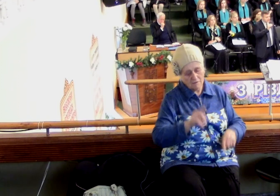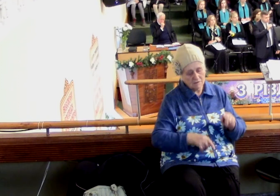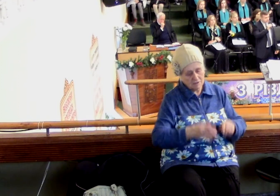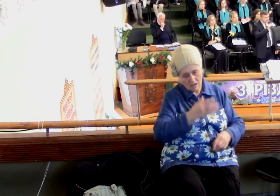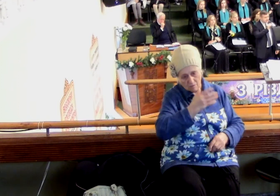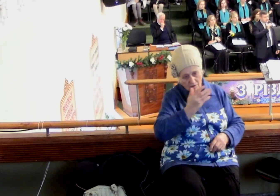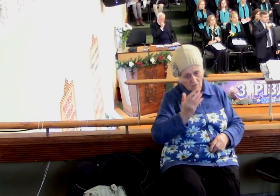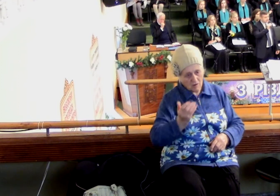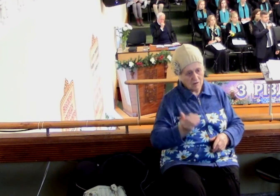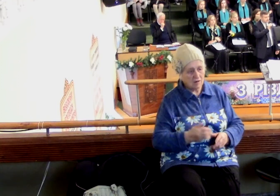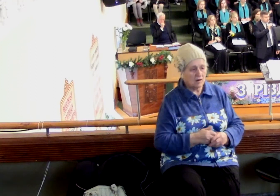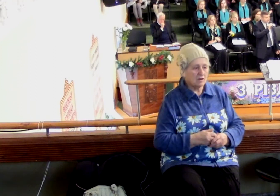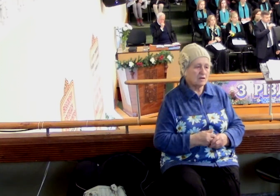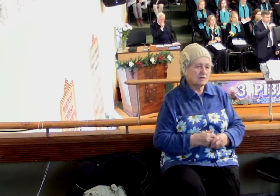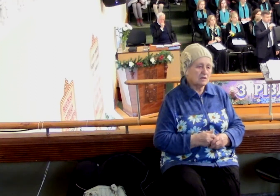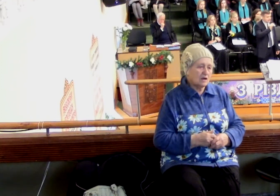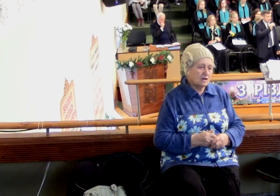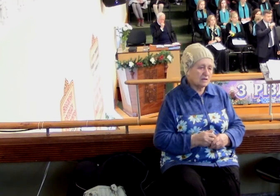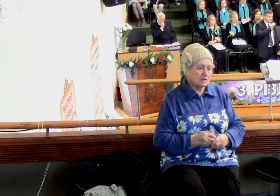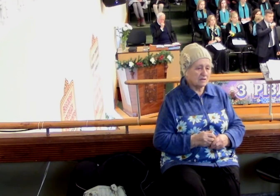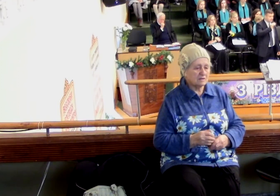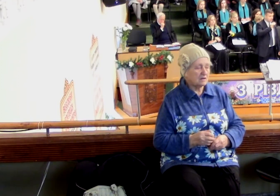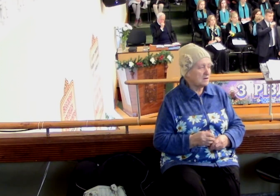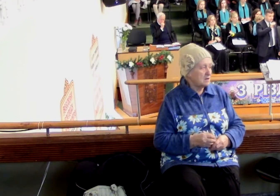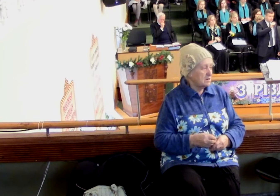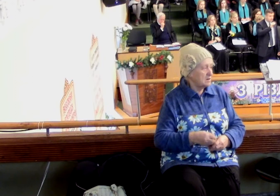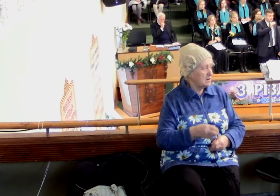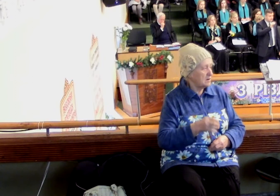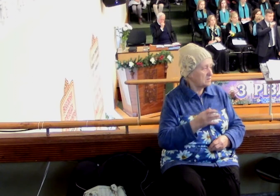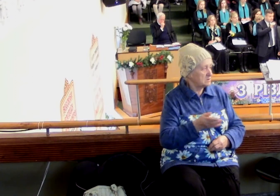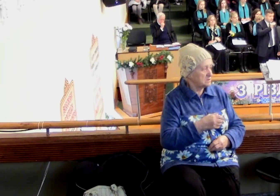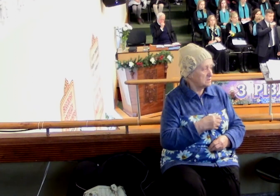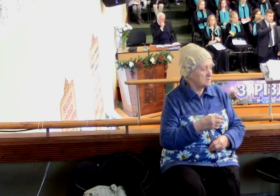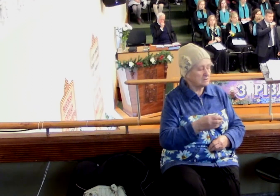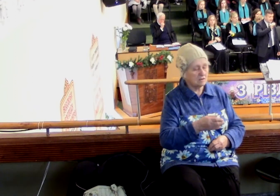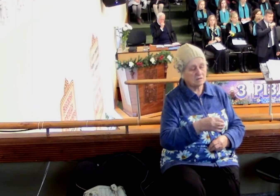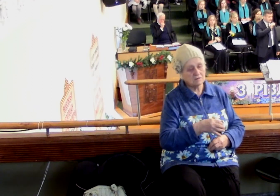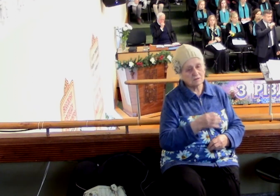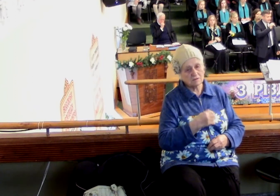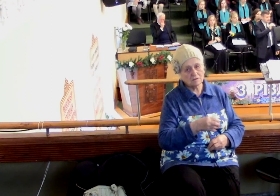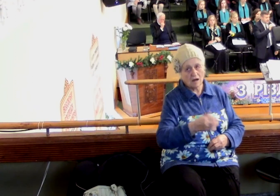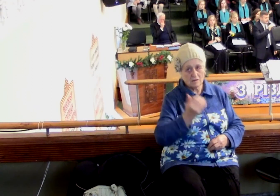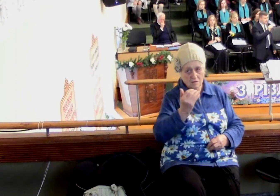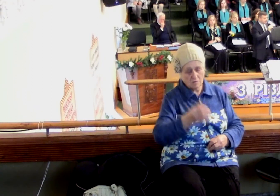забываем, сущность грешки свои знаем, молю Тебе смотреть на